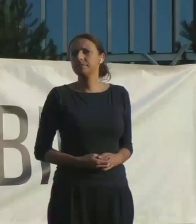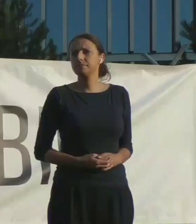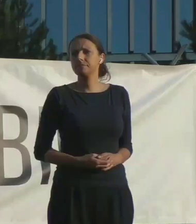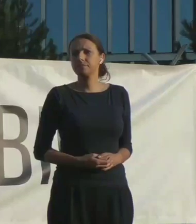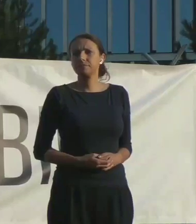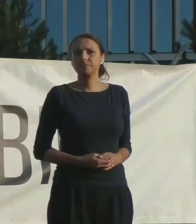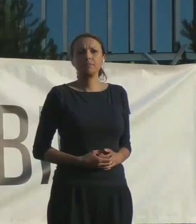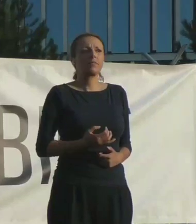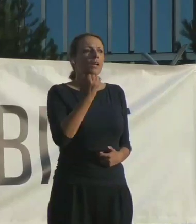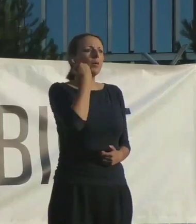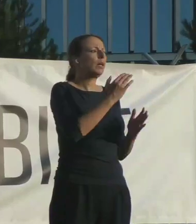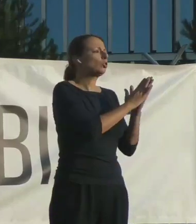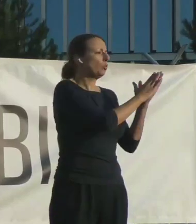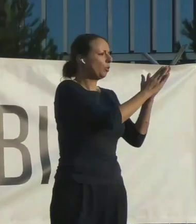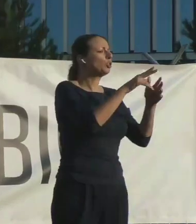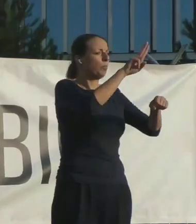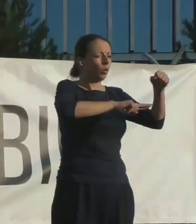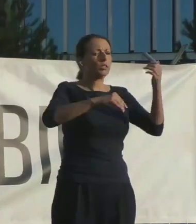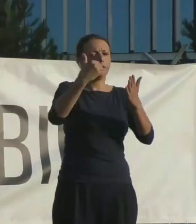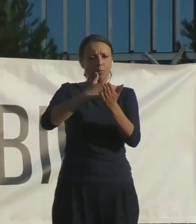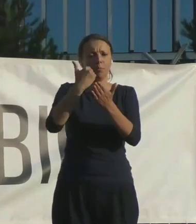Bardzo proszę policję o pomoc!